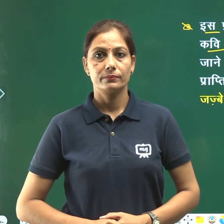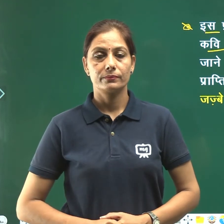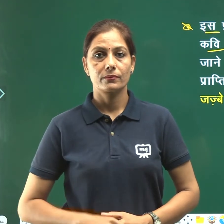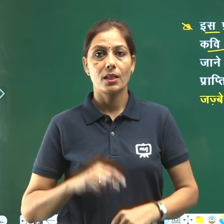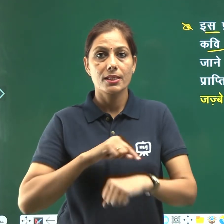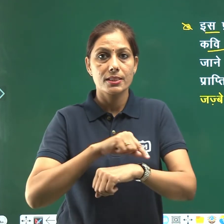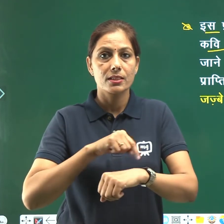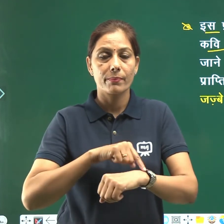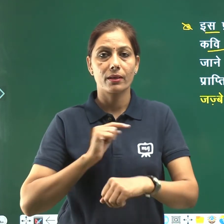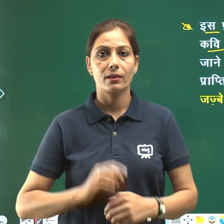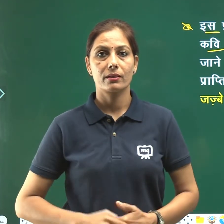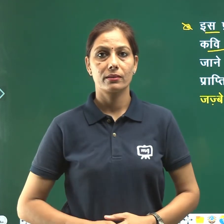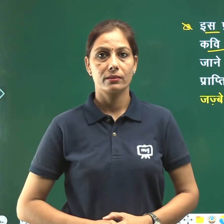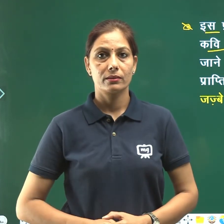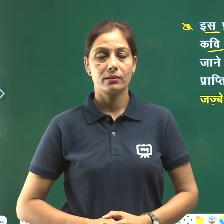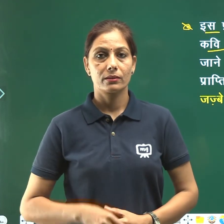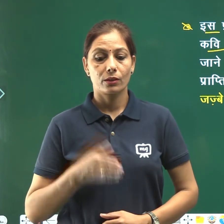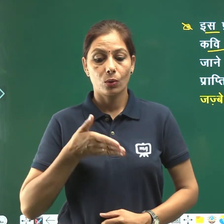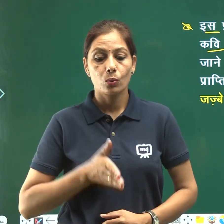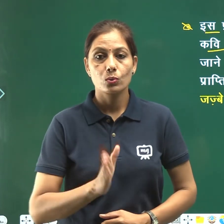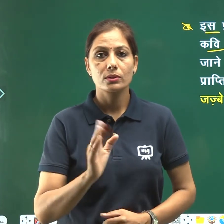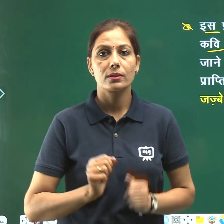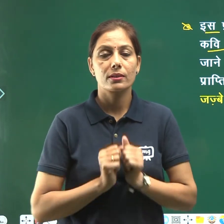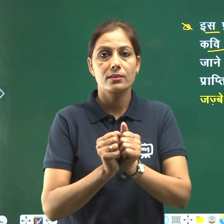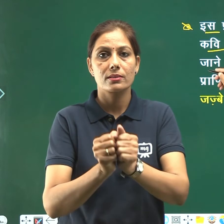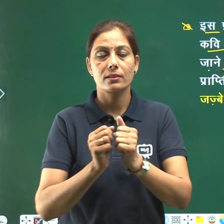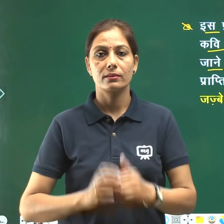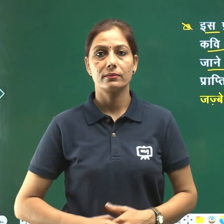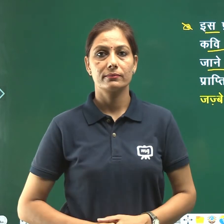समय के गुजर जाने के साथ साथ